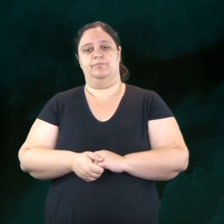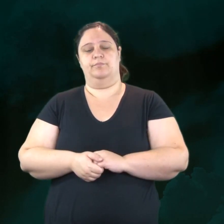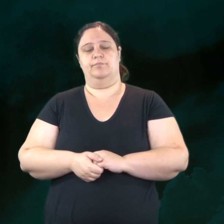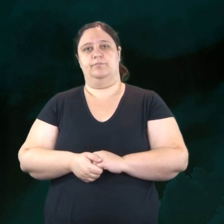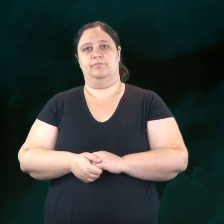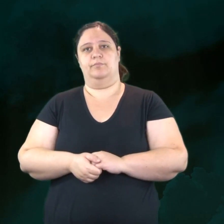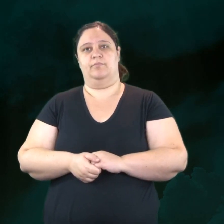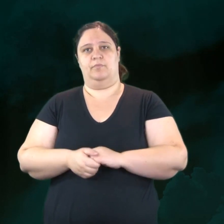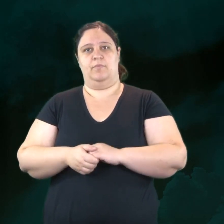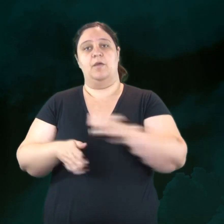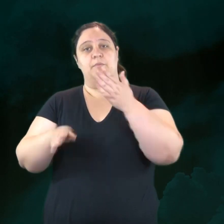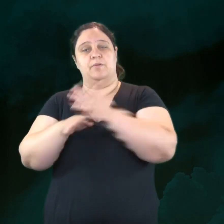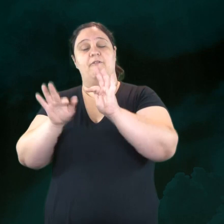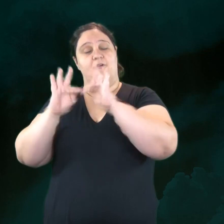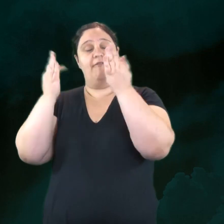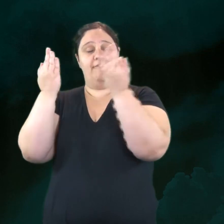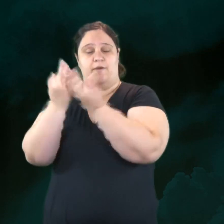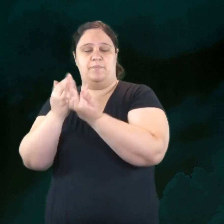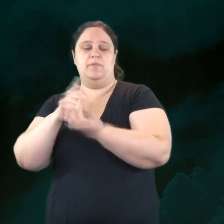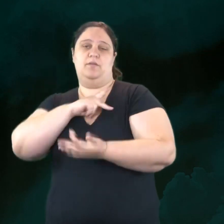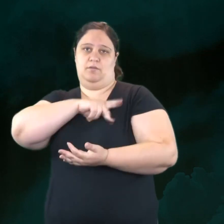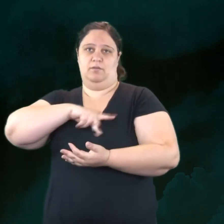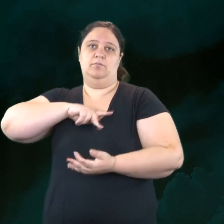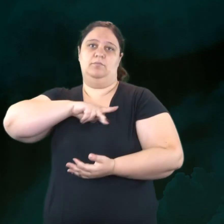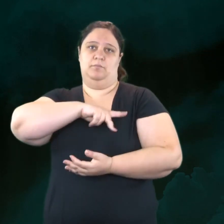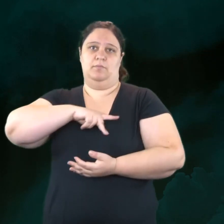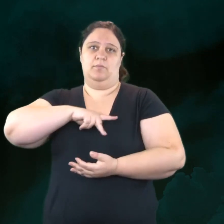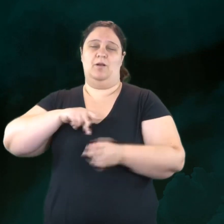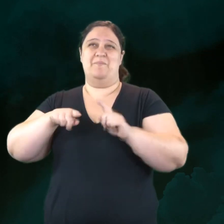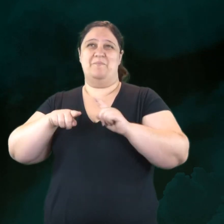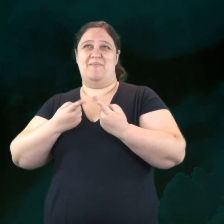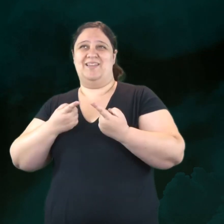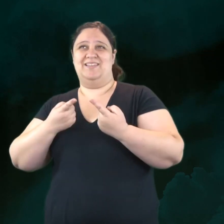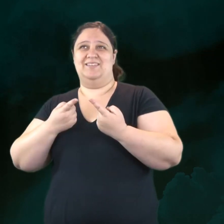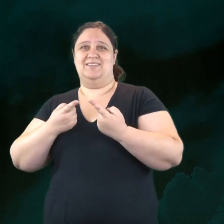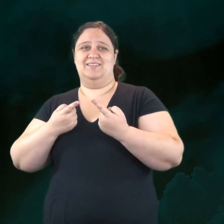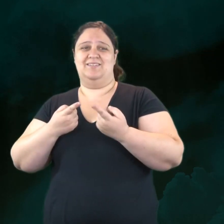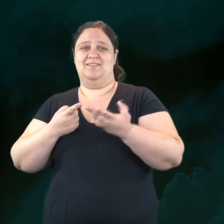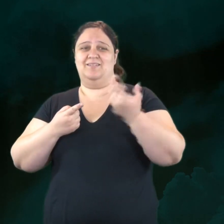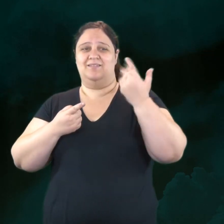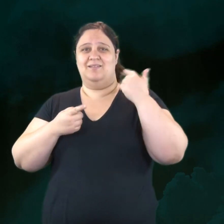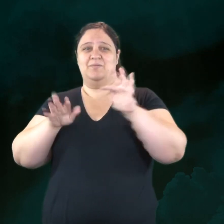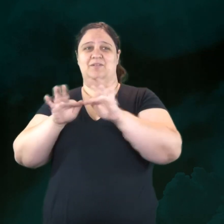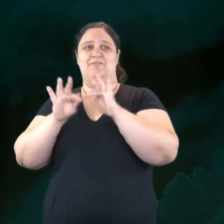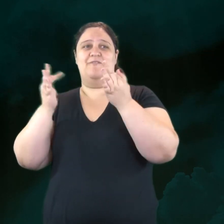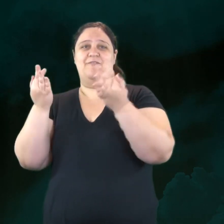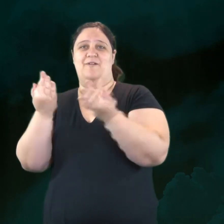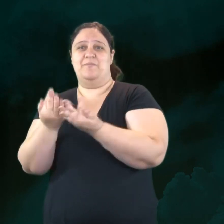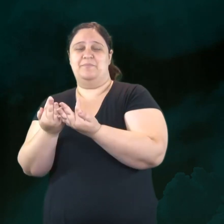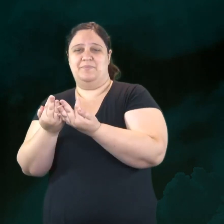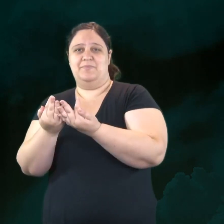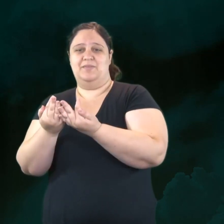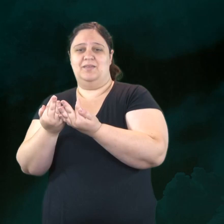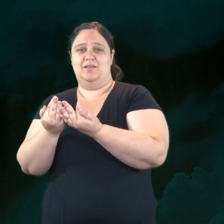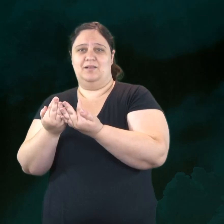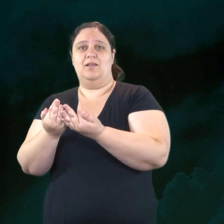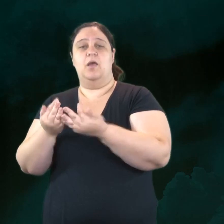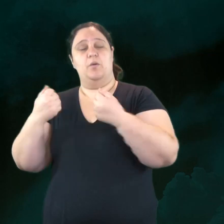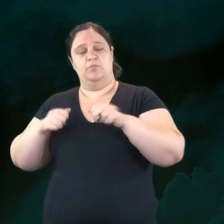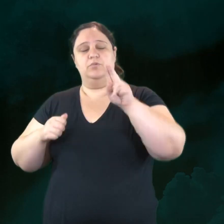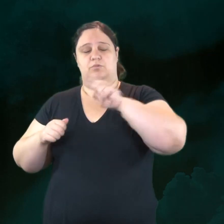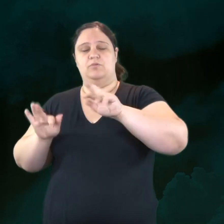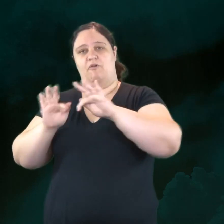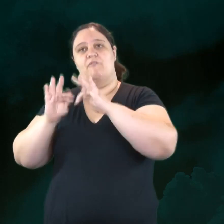parente de Paulo. Só que parente, naquele tempo, era um termo usado tanto para parente, mesmo família,